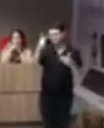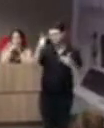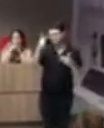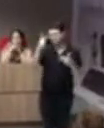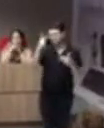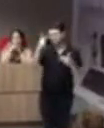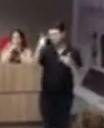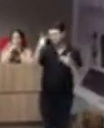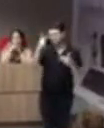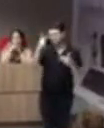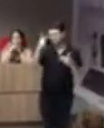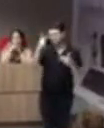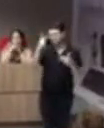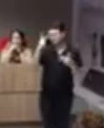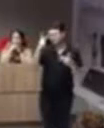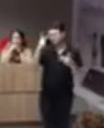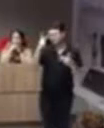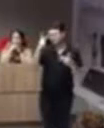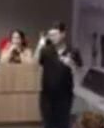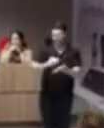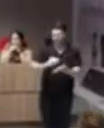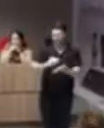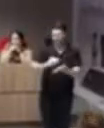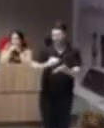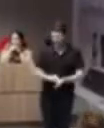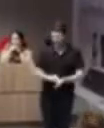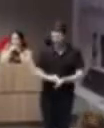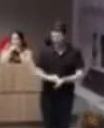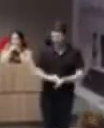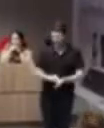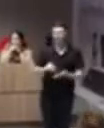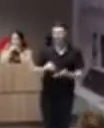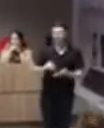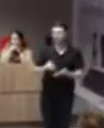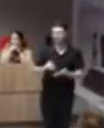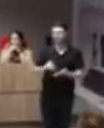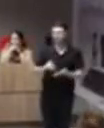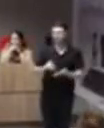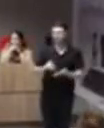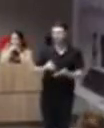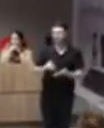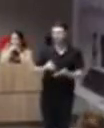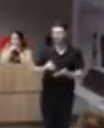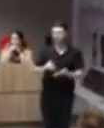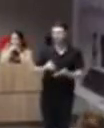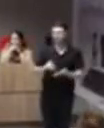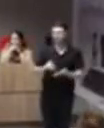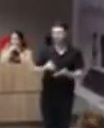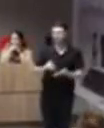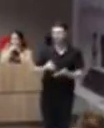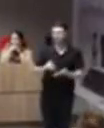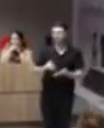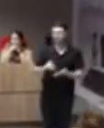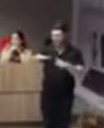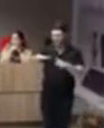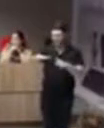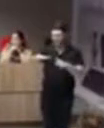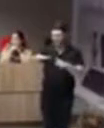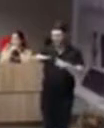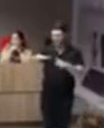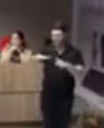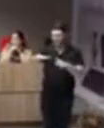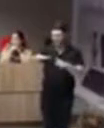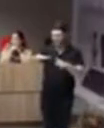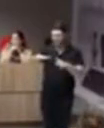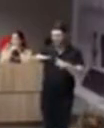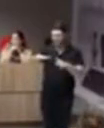constrangimento, insegurança e falta de privacidade de adolescentes do sexo feminino internada no mesmo ambiente de adolescentes com sexo